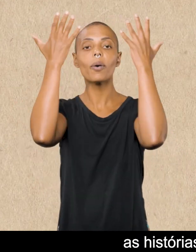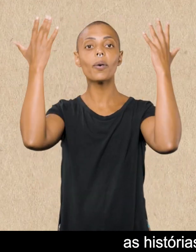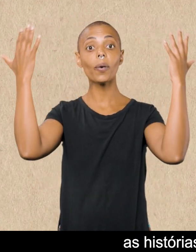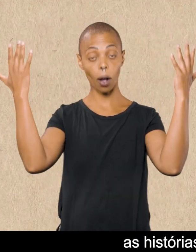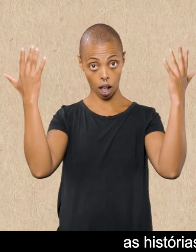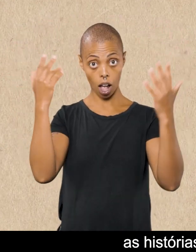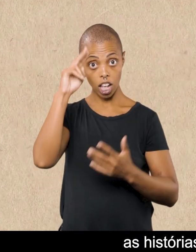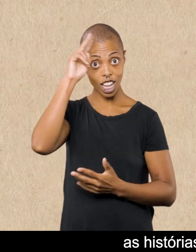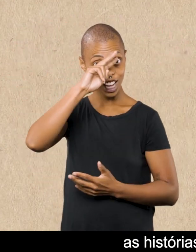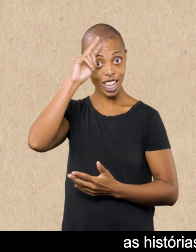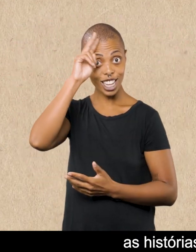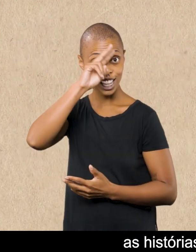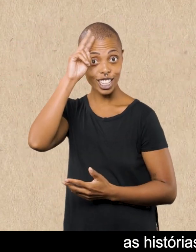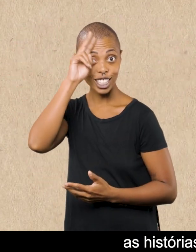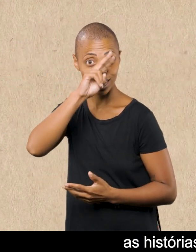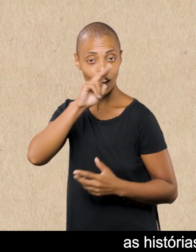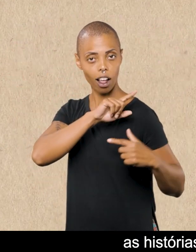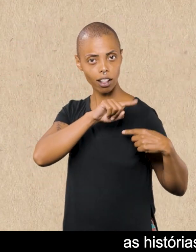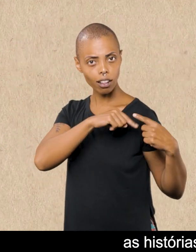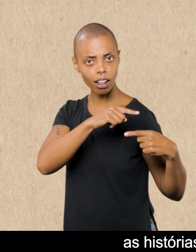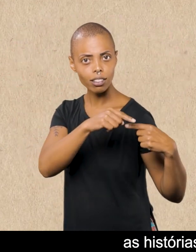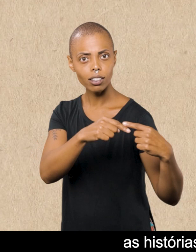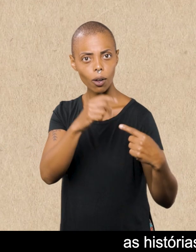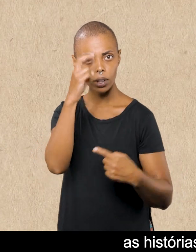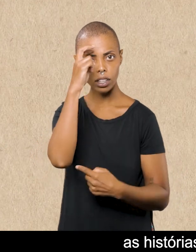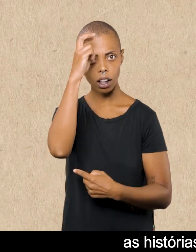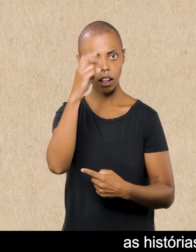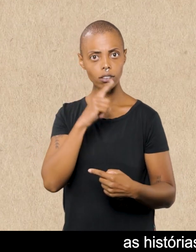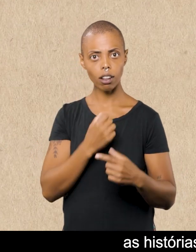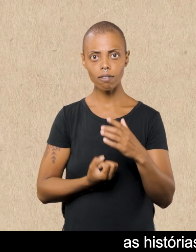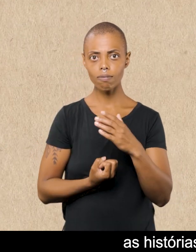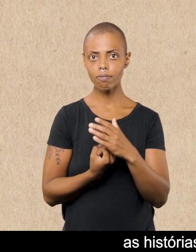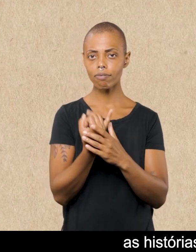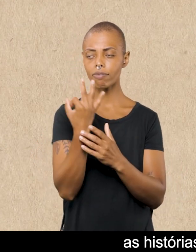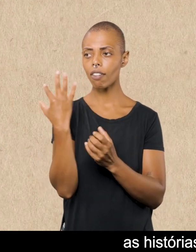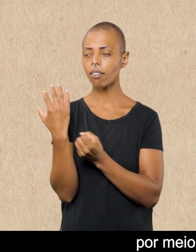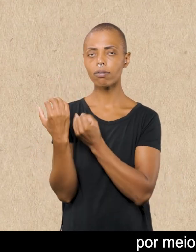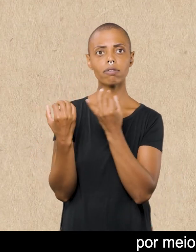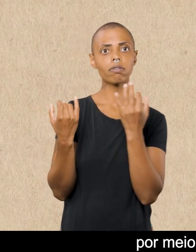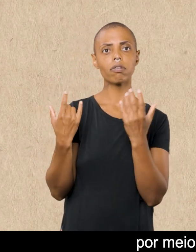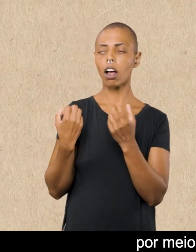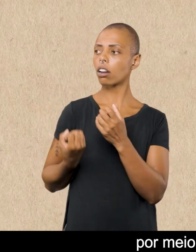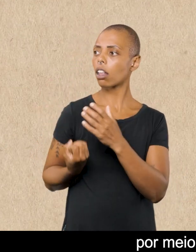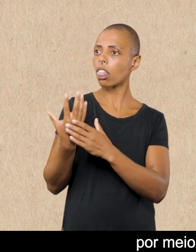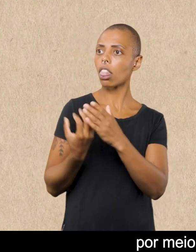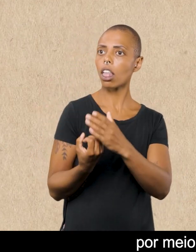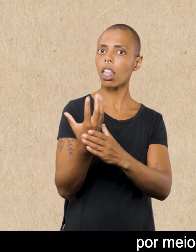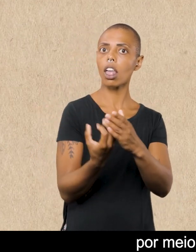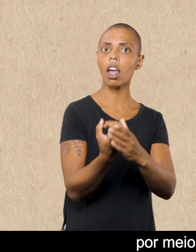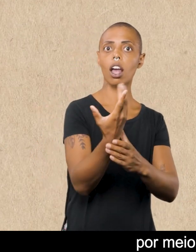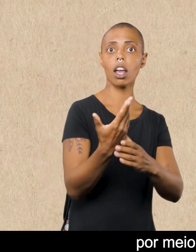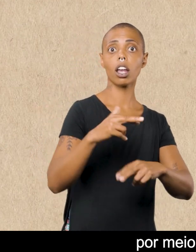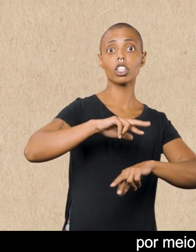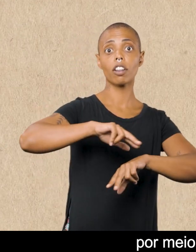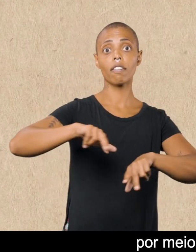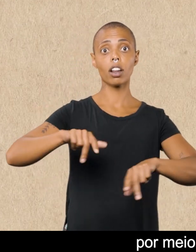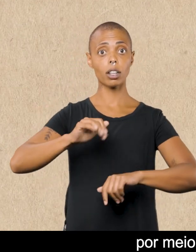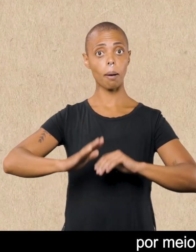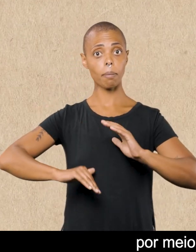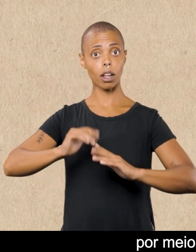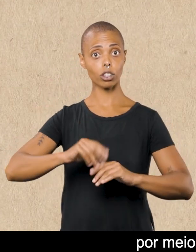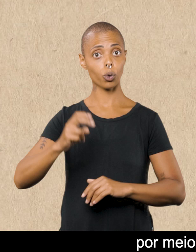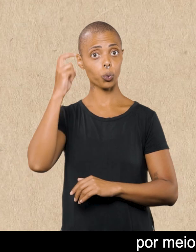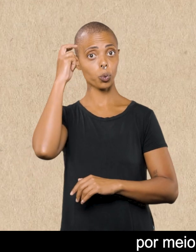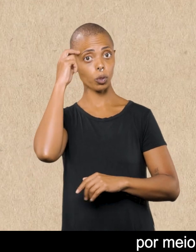dos corações, mãos e mentes de muitos, as histórias e tradições intelectuais emergem através de